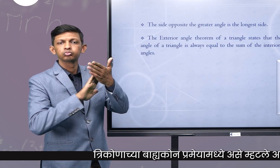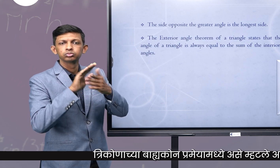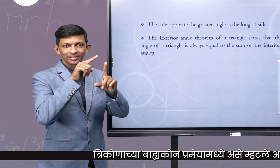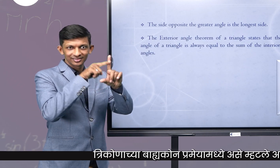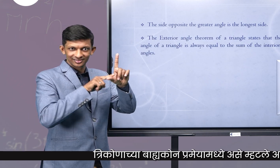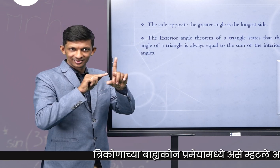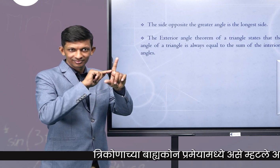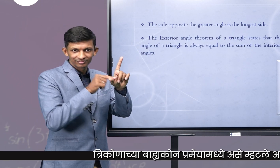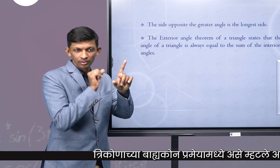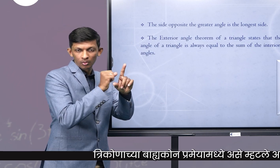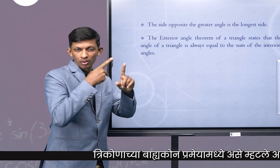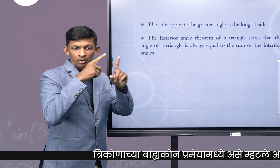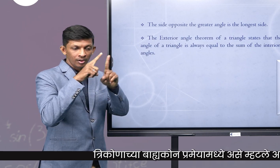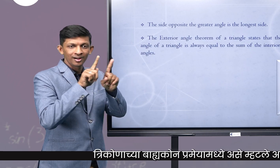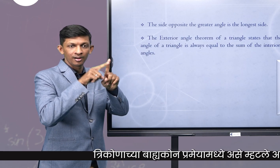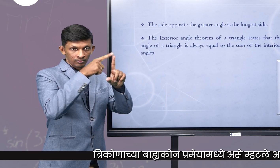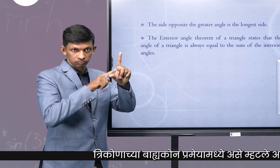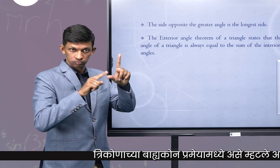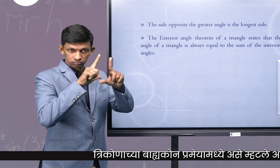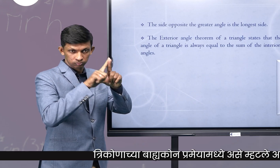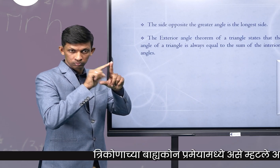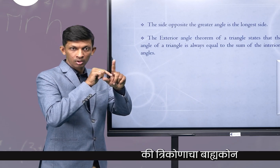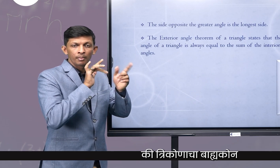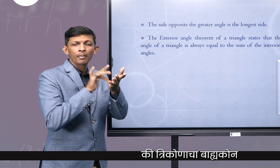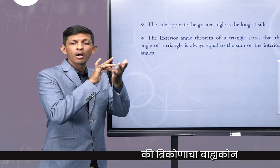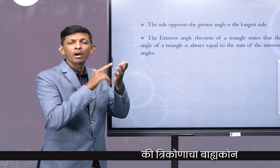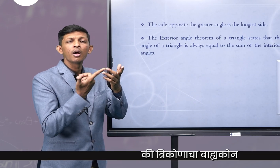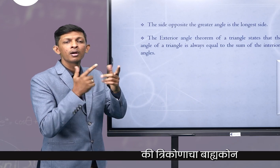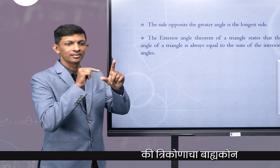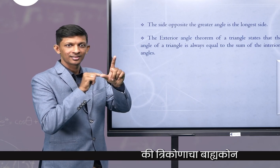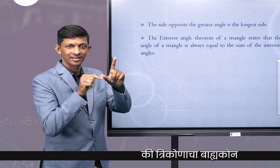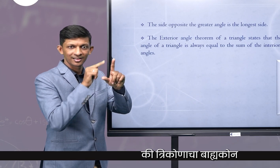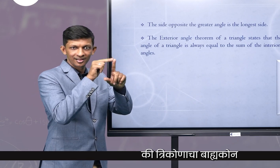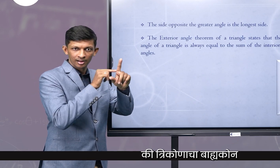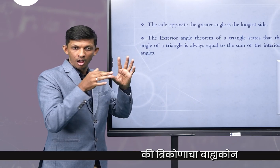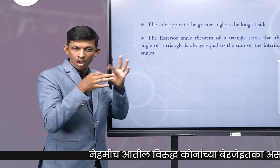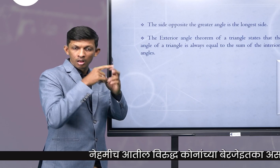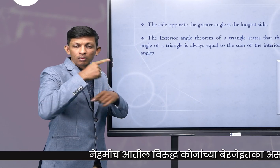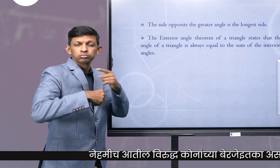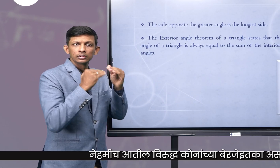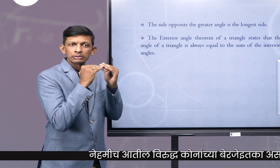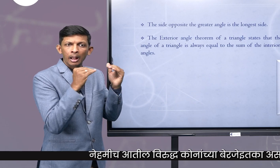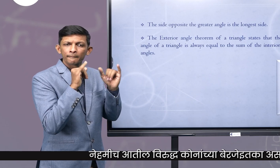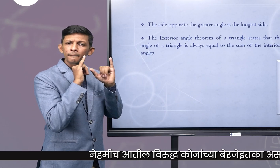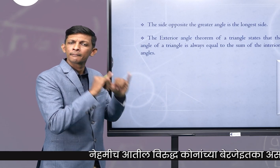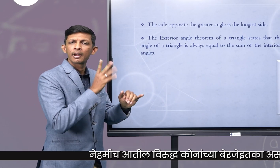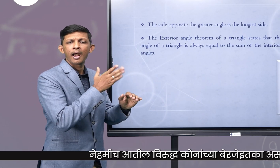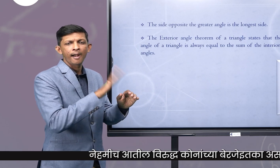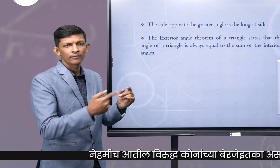त्रिकोणाचा बाह्यकोन प्रमेयामध्ये असे म्हटले आहे की त्रिकोणाचा बाह्यकोन नेहमीच आतील विरुद्ध